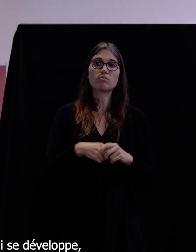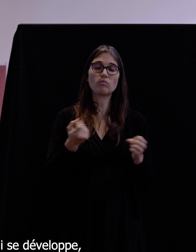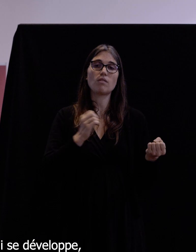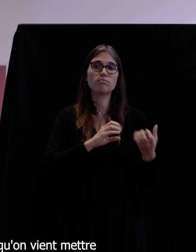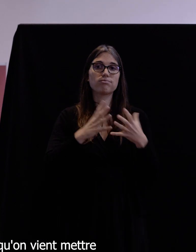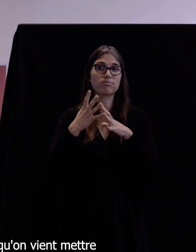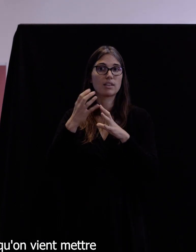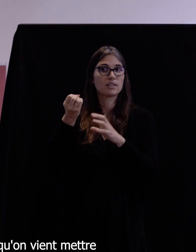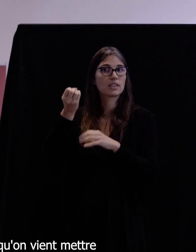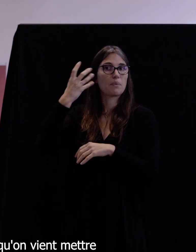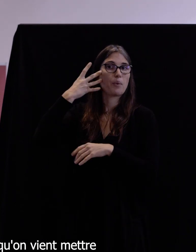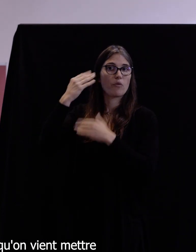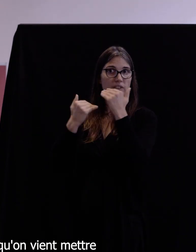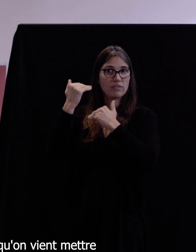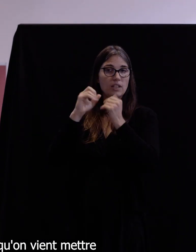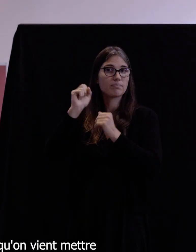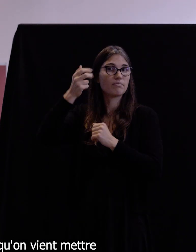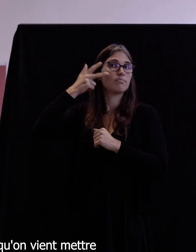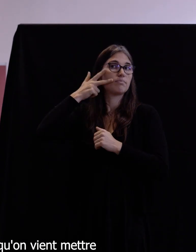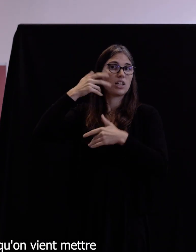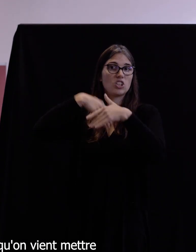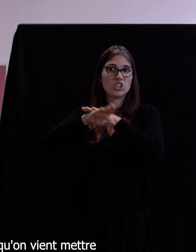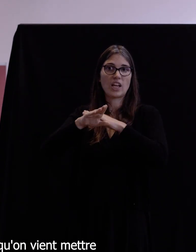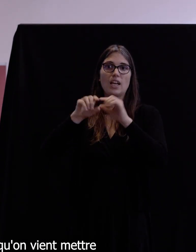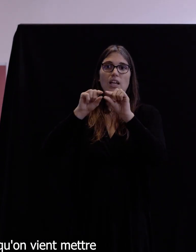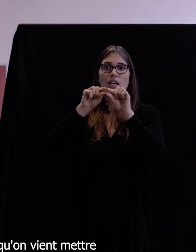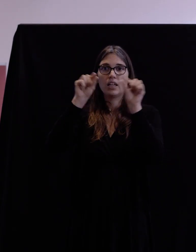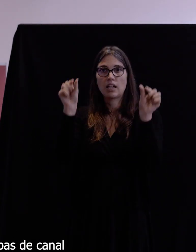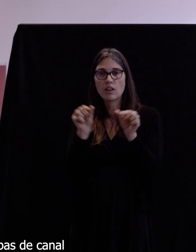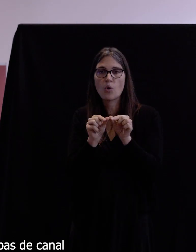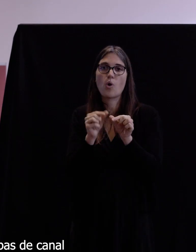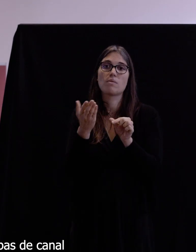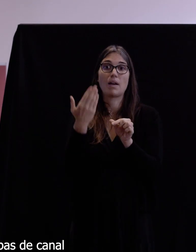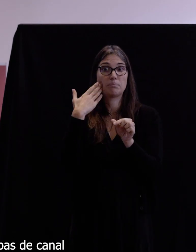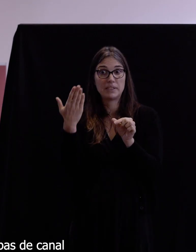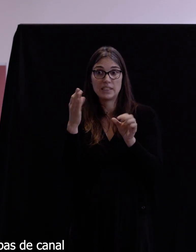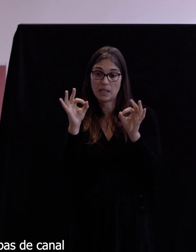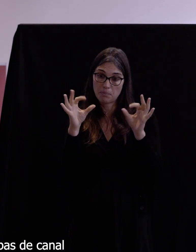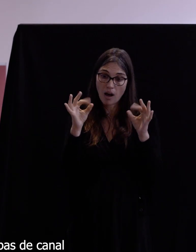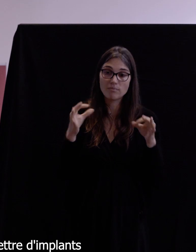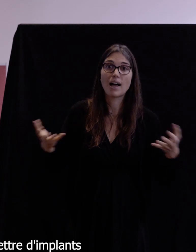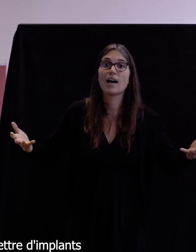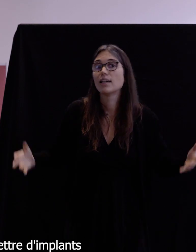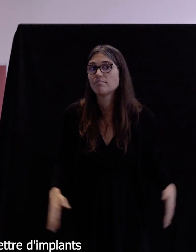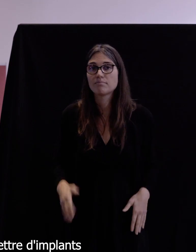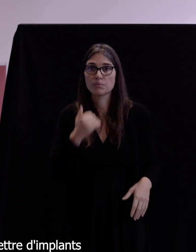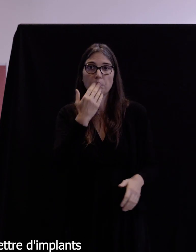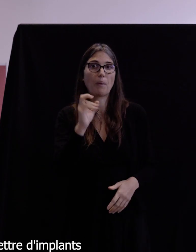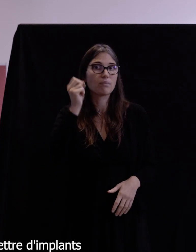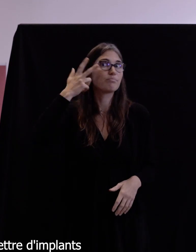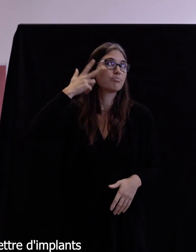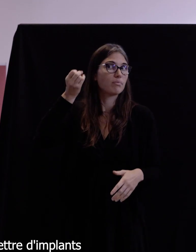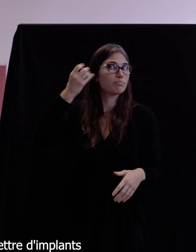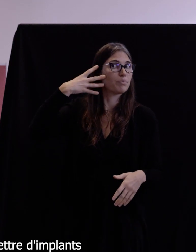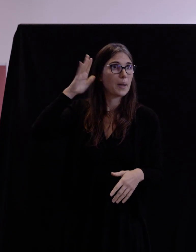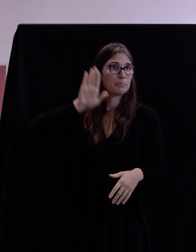implants vestibulaires avec des électrodes qu'on vient mettre dans le canal semi-circulaire latéral. Quand il n'y a pas de canal semi-circulaire latéral, on ne peut pas mettre d'implant vestibulaire